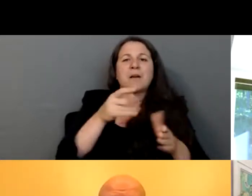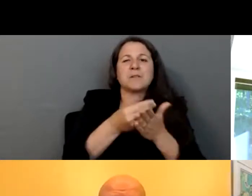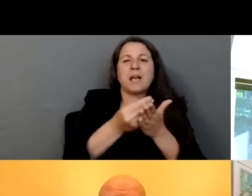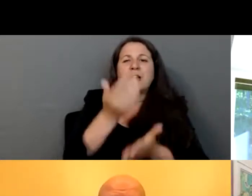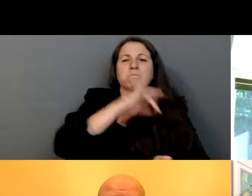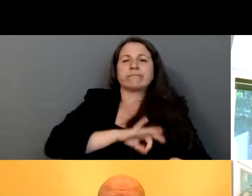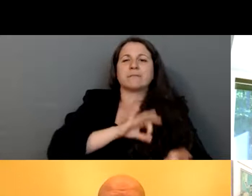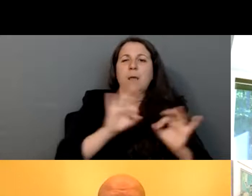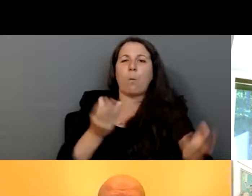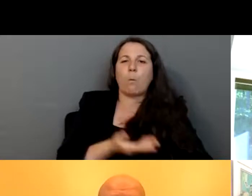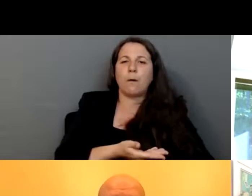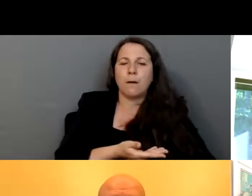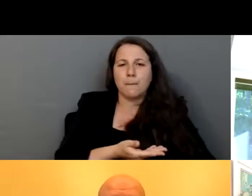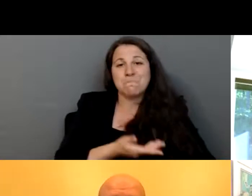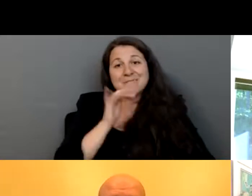amis.